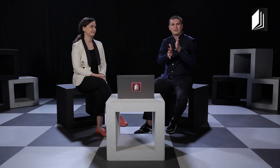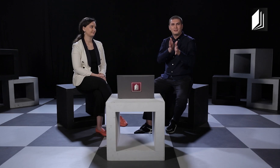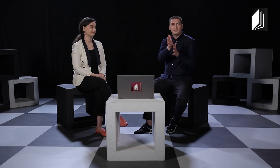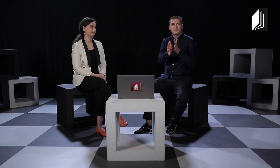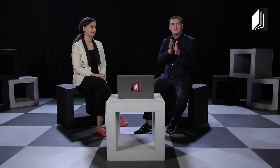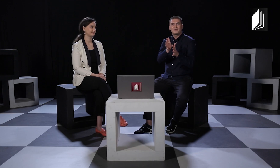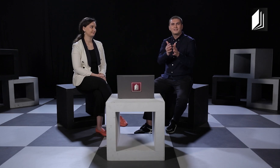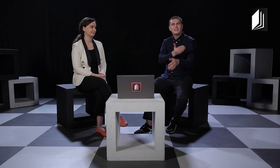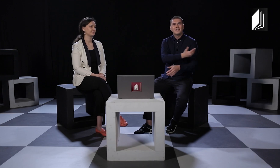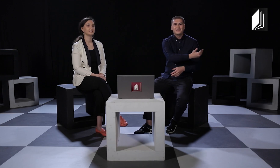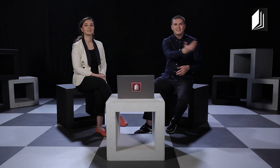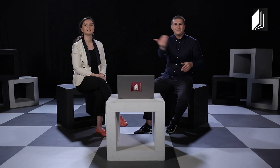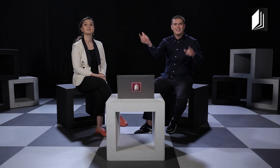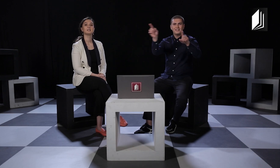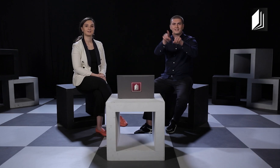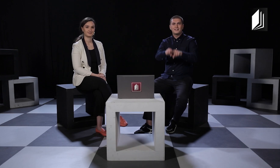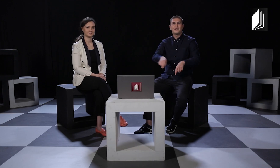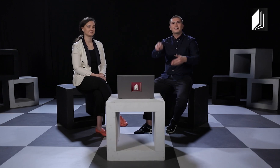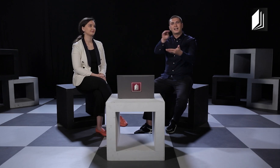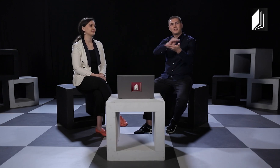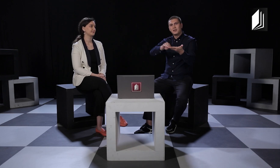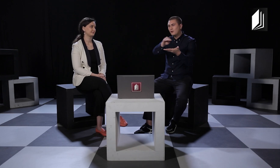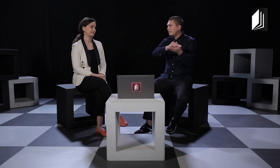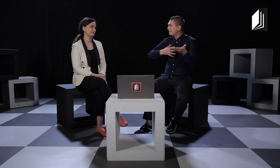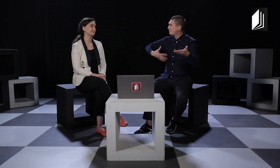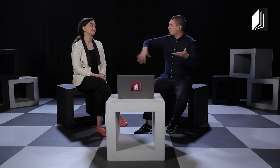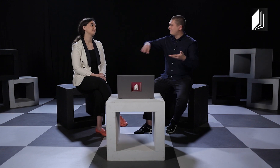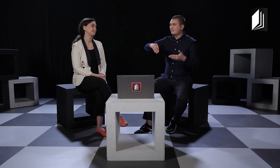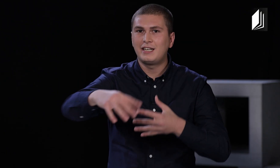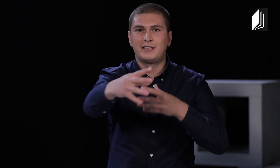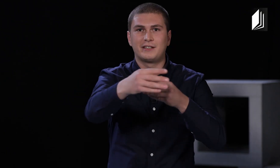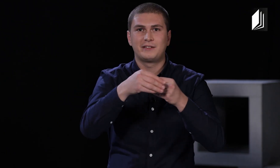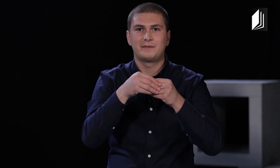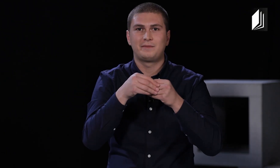ჟესტები. თქვენც გაიმეორეთ ჩვენთან ერთად.